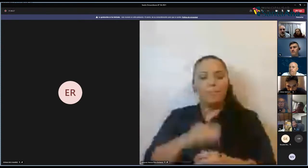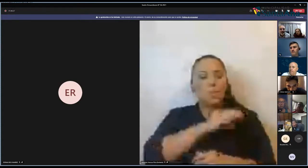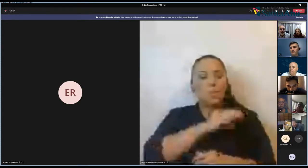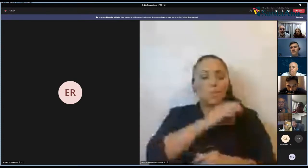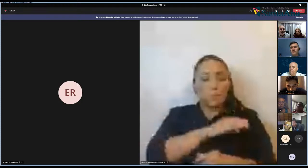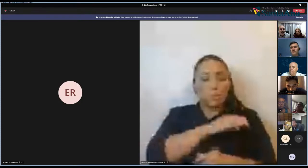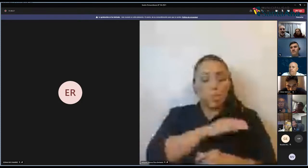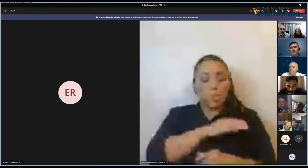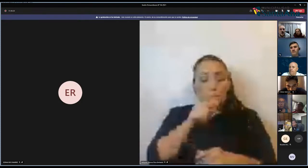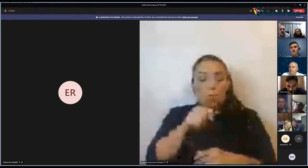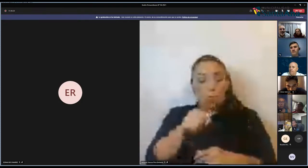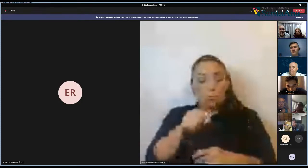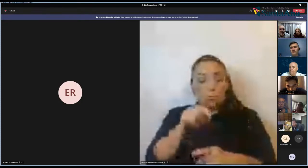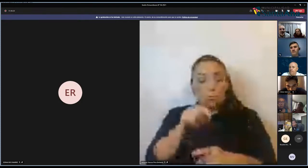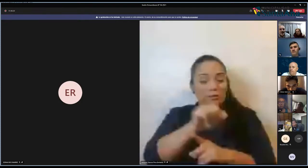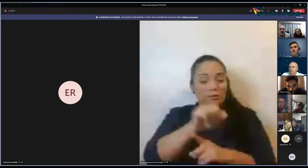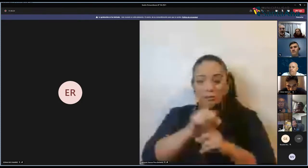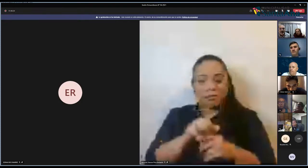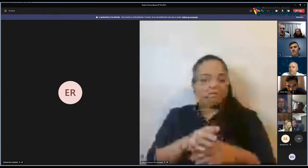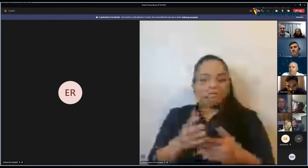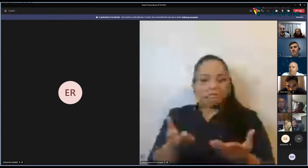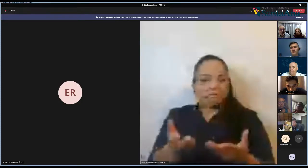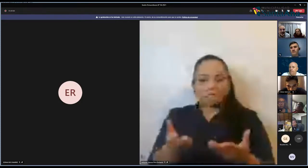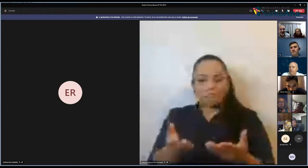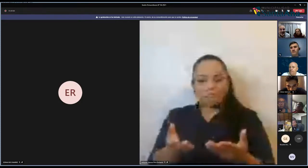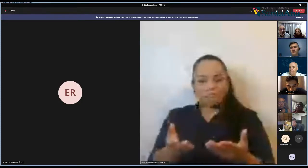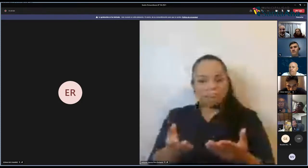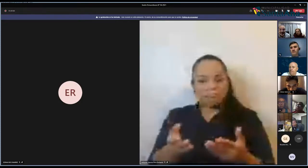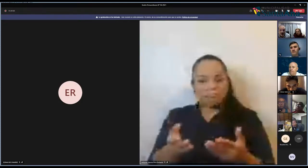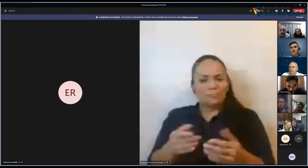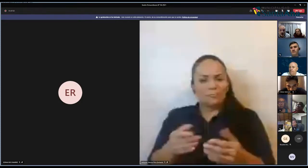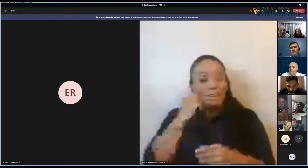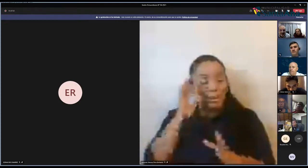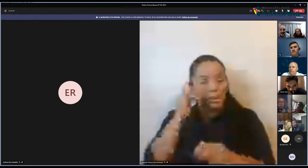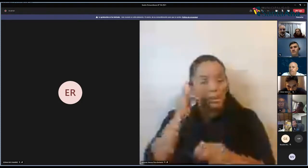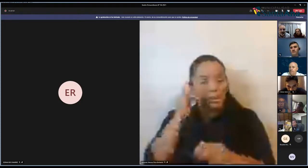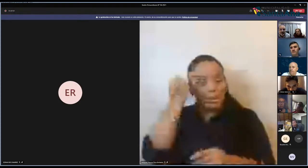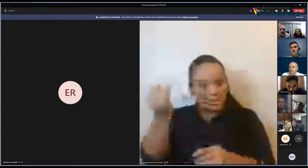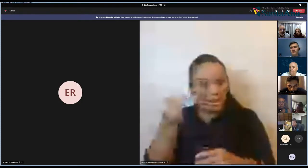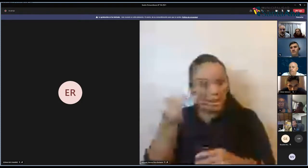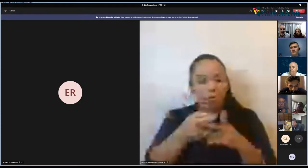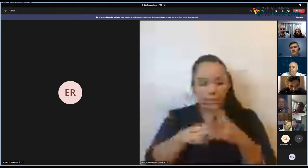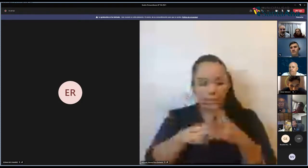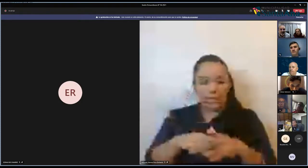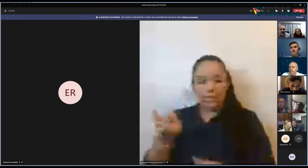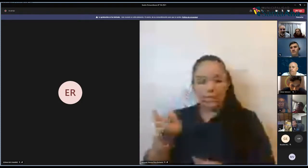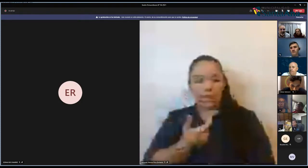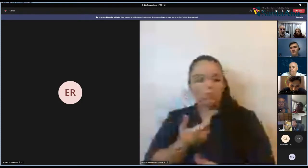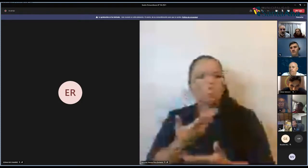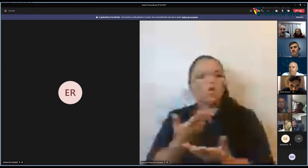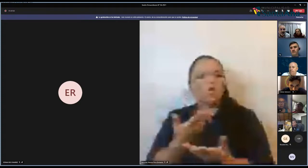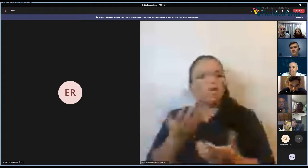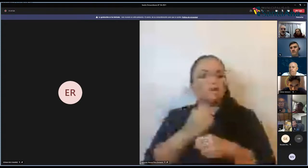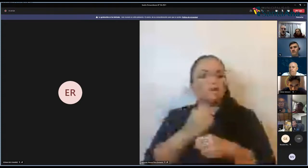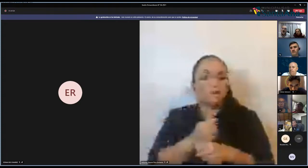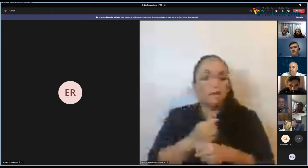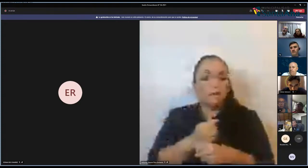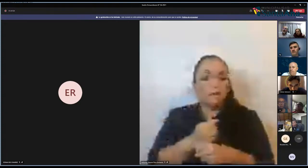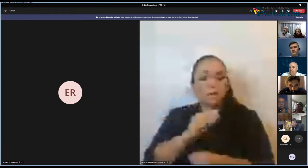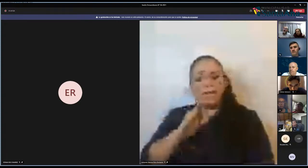éste nunca señalamos de hecho la idea la idea original de don gerardo y era que se hiciera una bifurcación